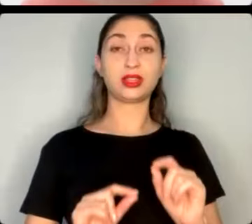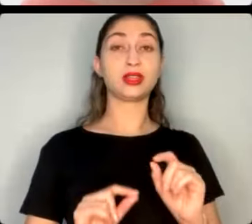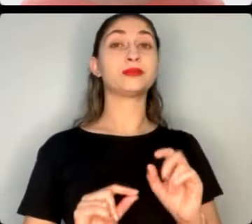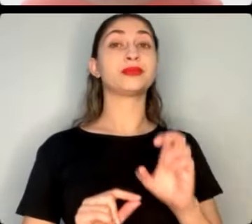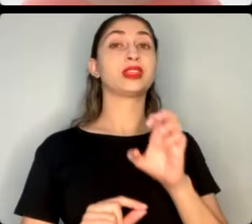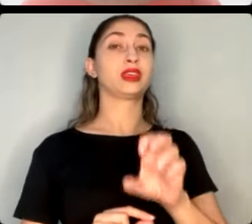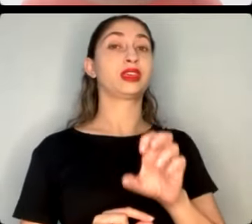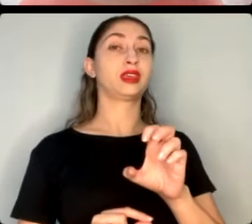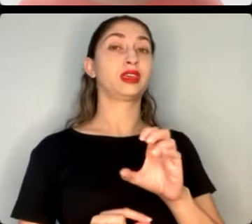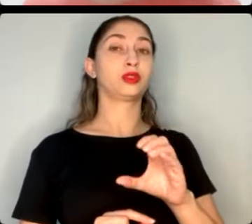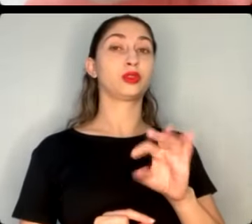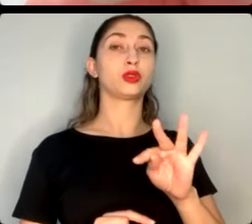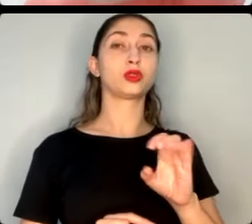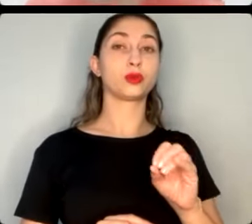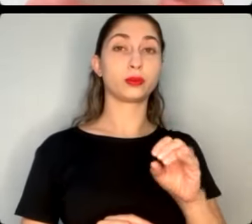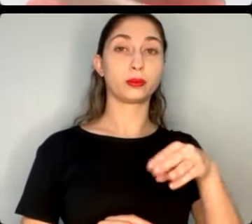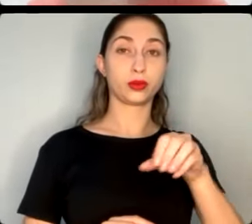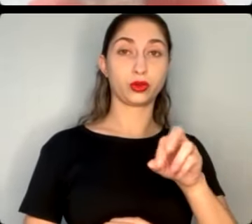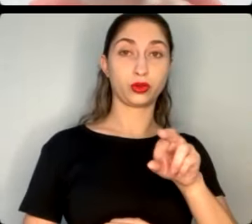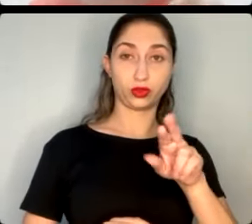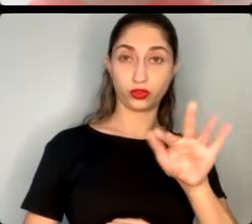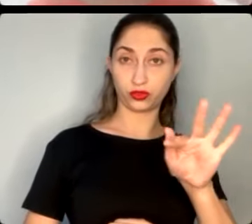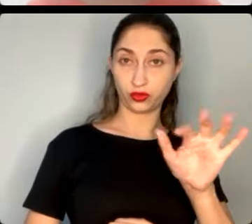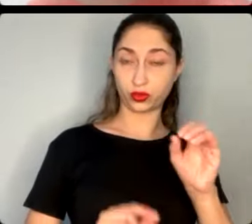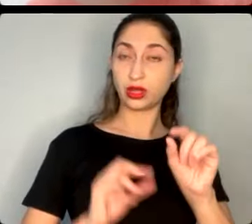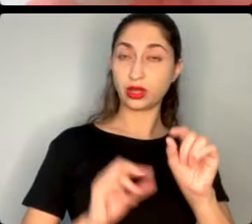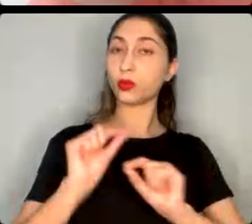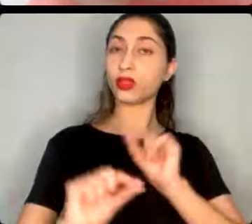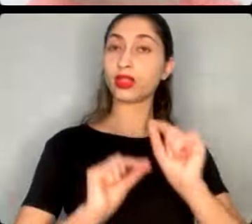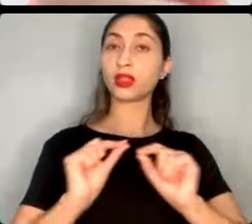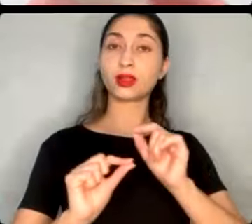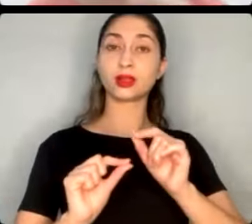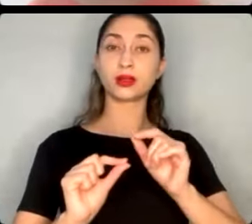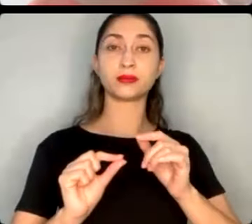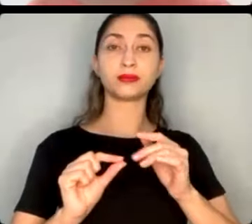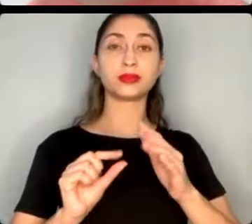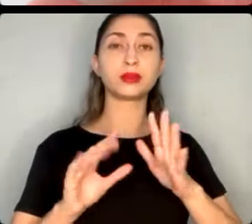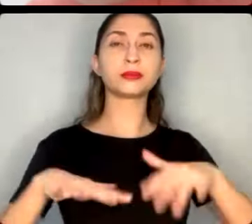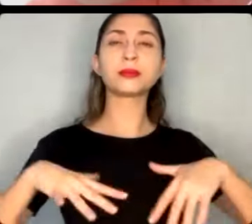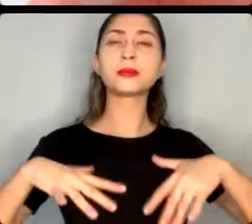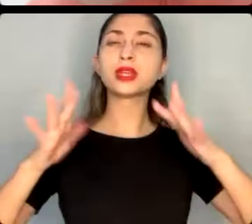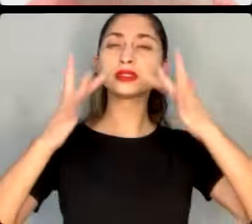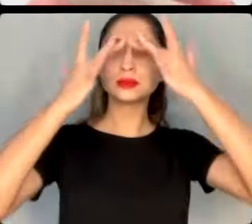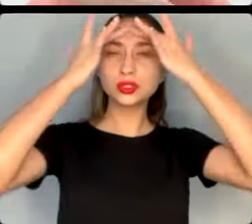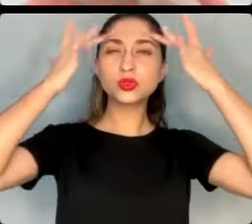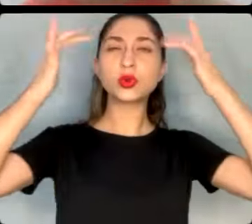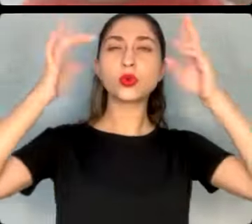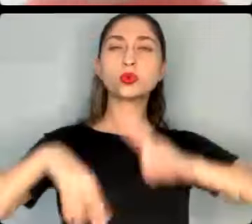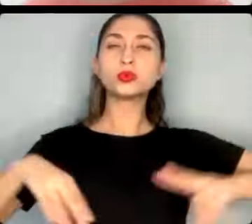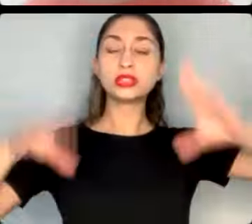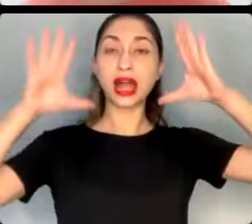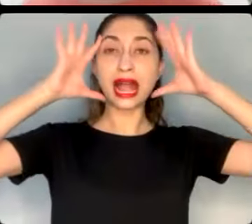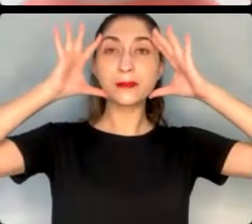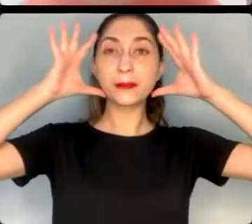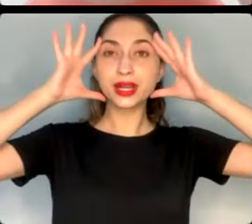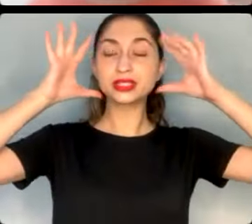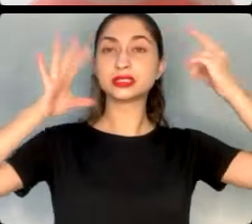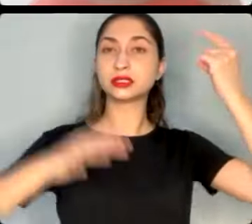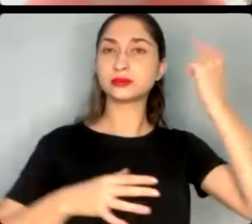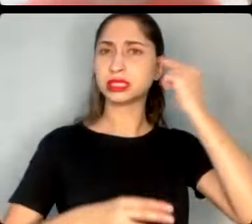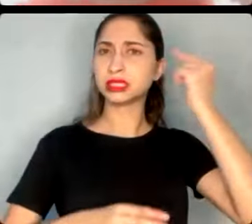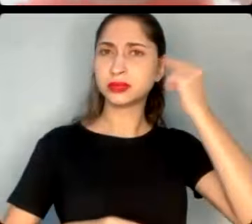ectomorfo. Esse tipo ele é mais mental, ele usa muito a cabeça